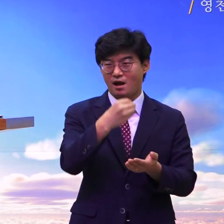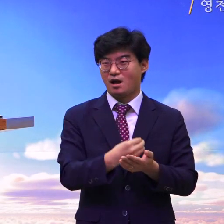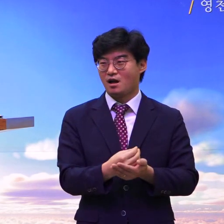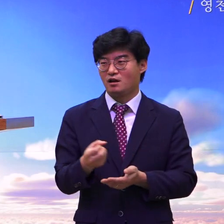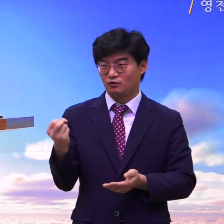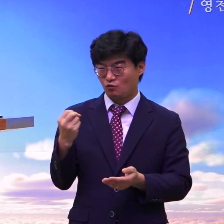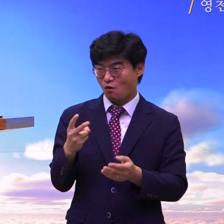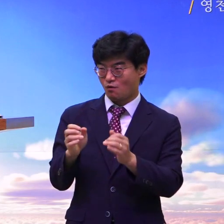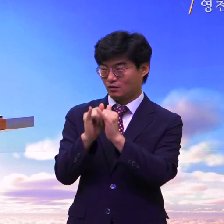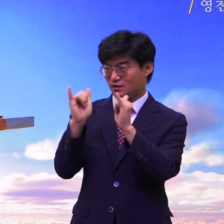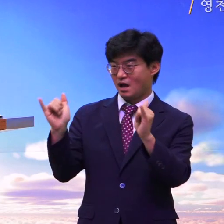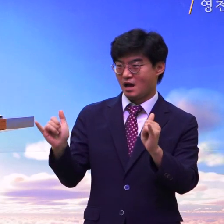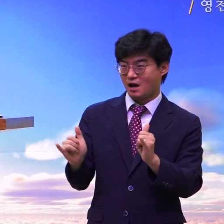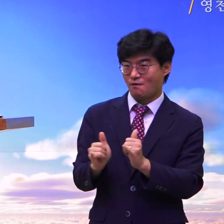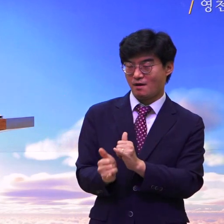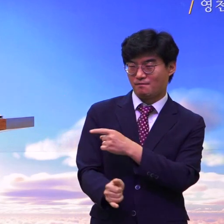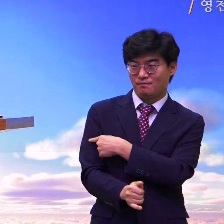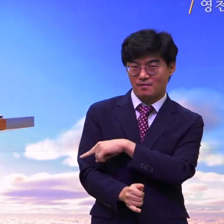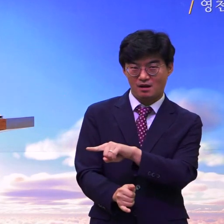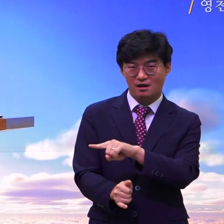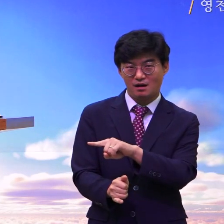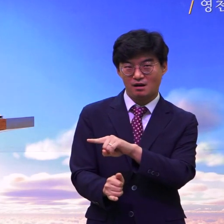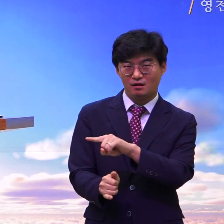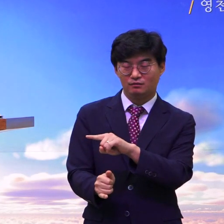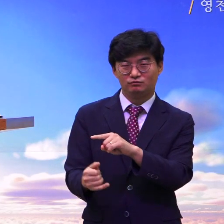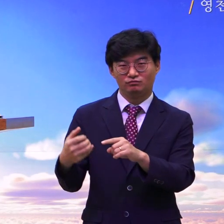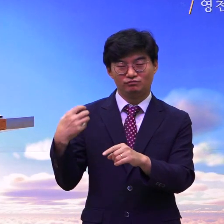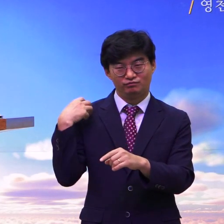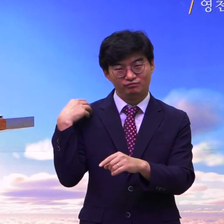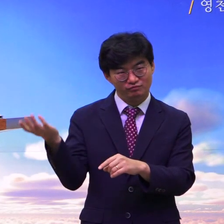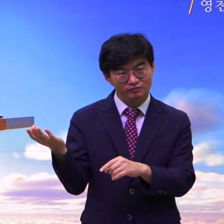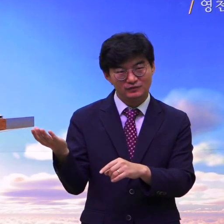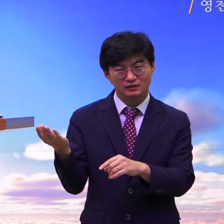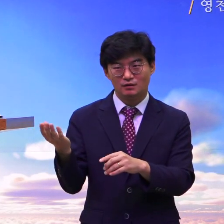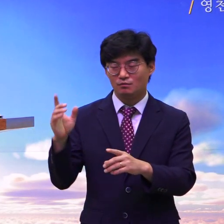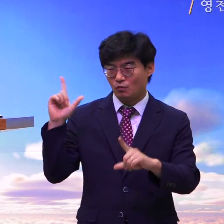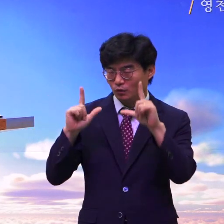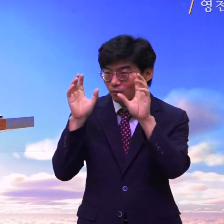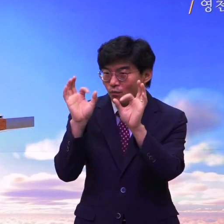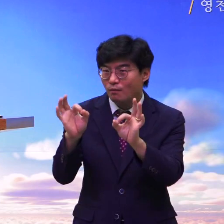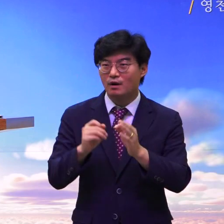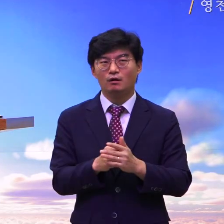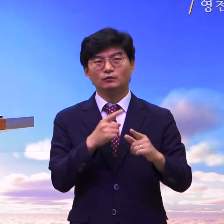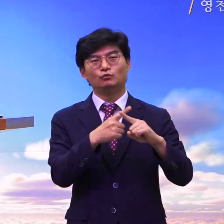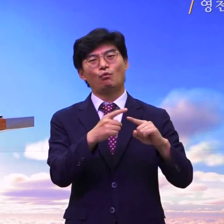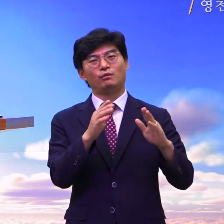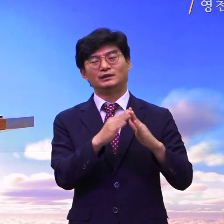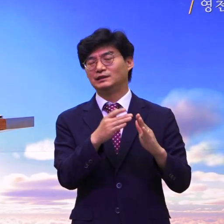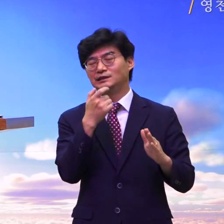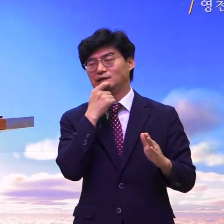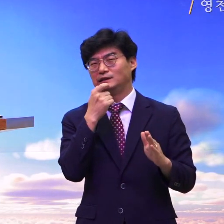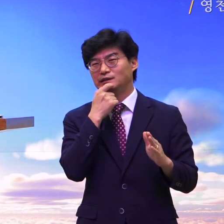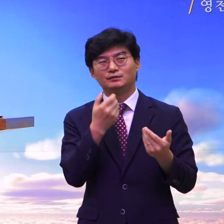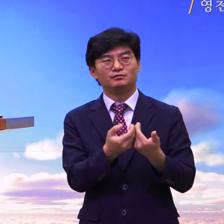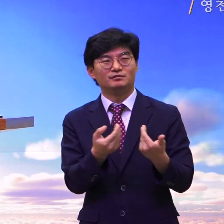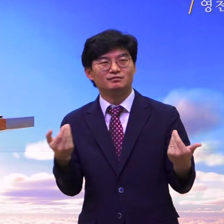대해서 무책임한 교회의 모습들을 보면서 교회를 떠나는 분들이 있었습니다.